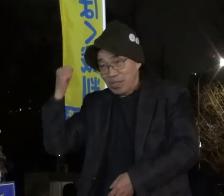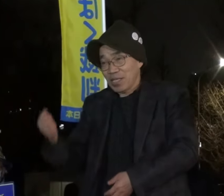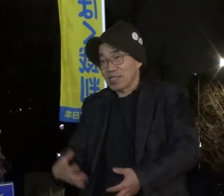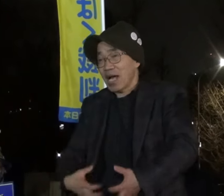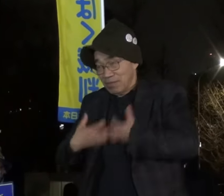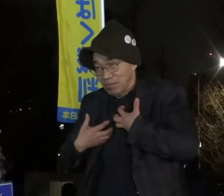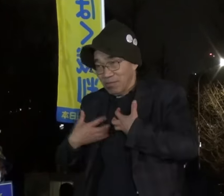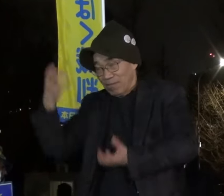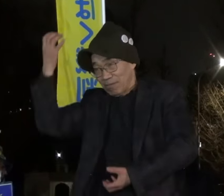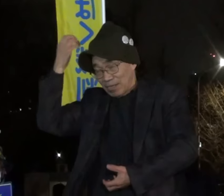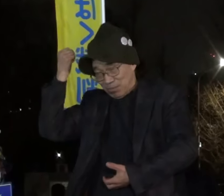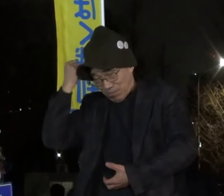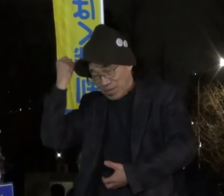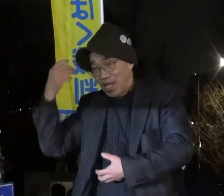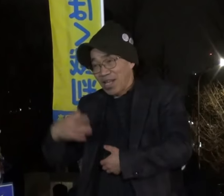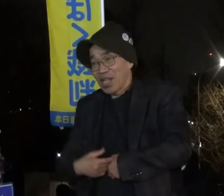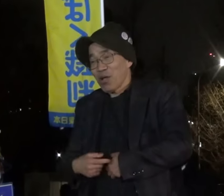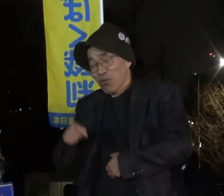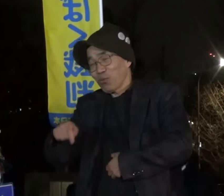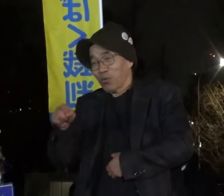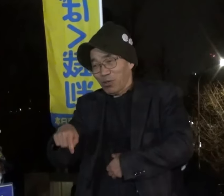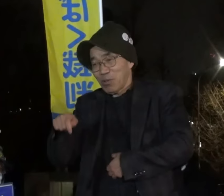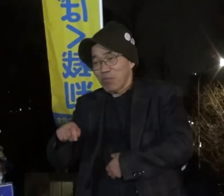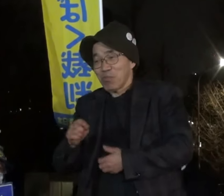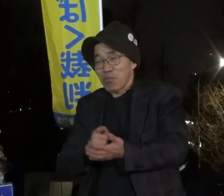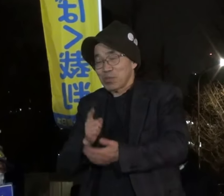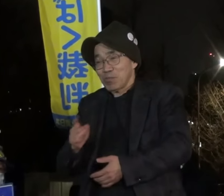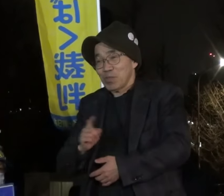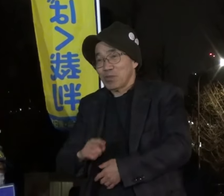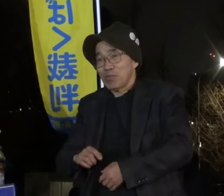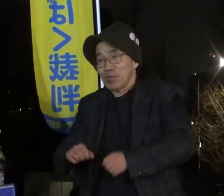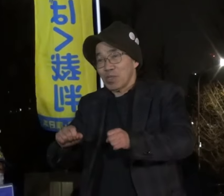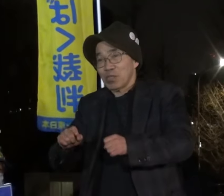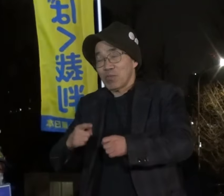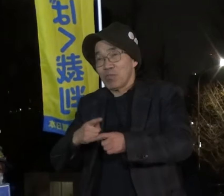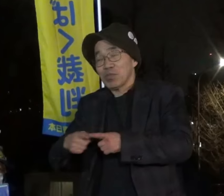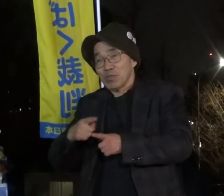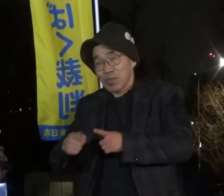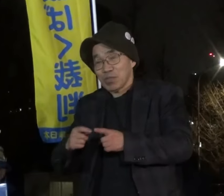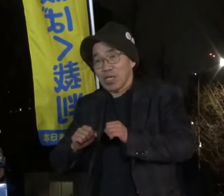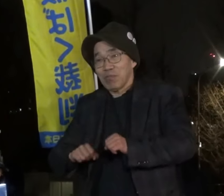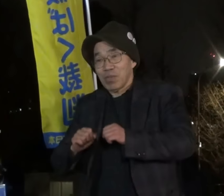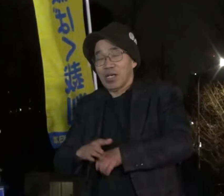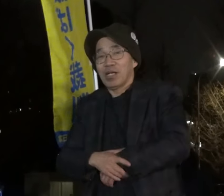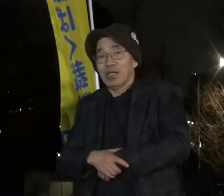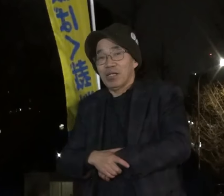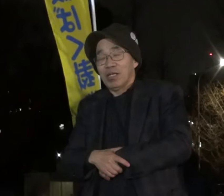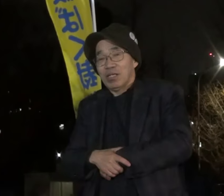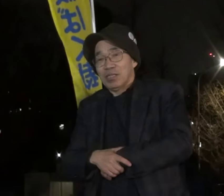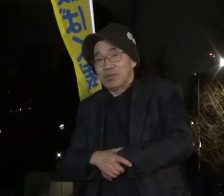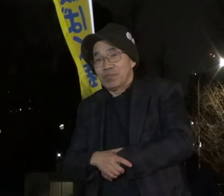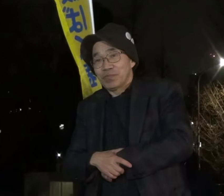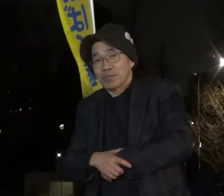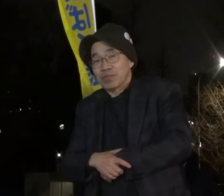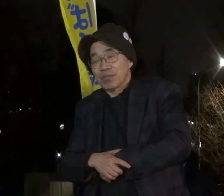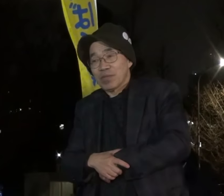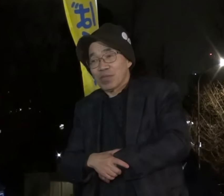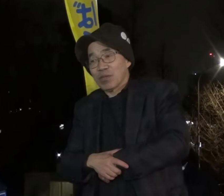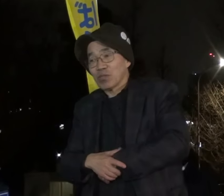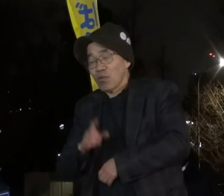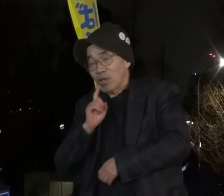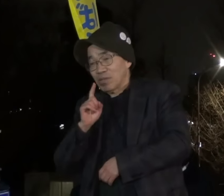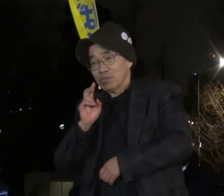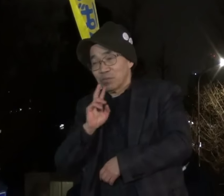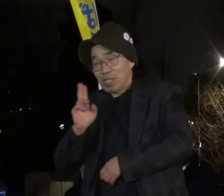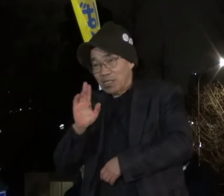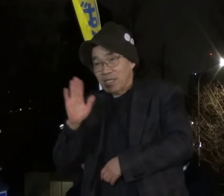のここら辺からエンジン入れていこうかなって感じなんですけども、今日はあの歌は歌うというよりはちょっとあの話をしたいん